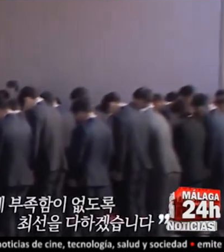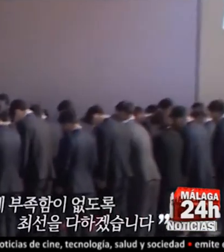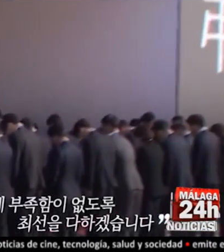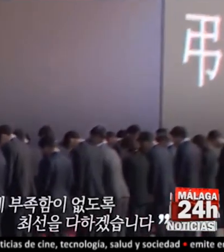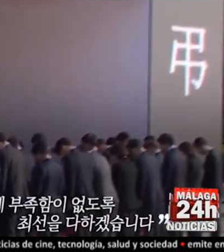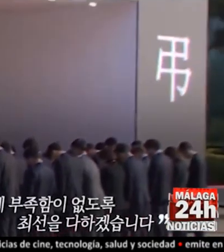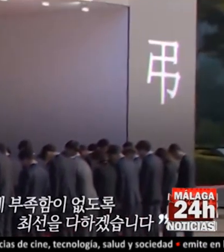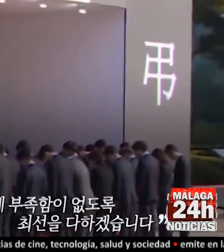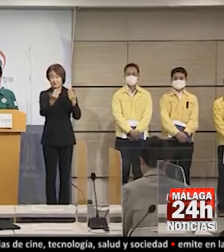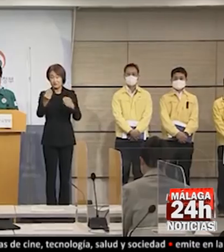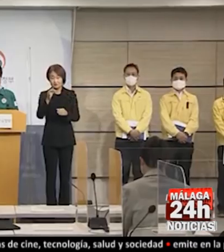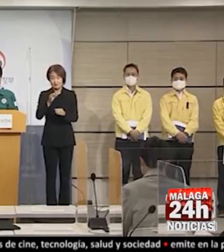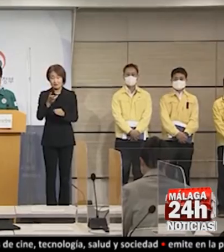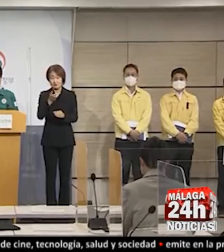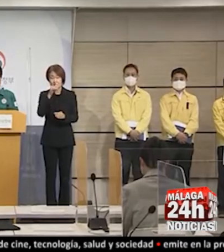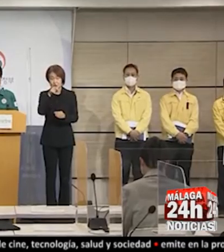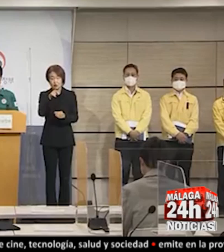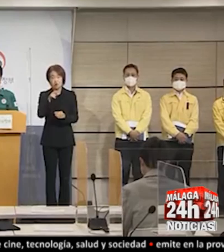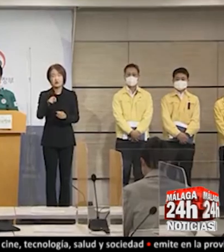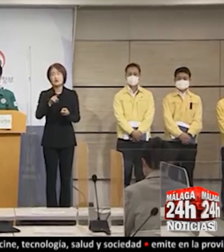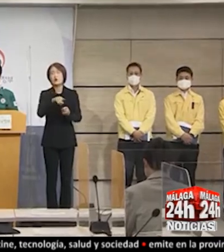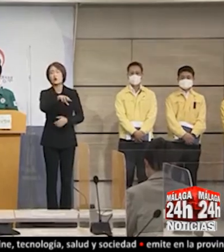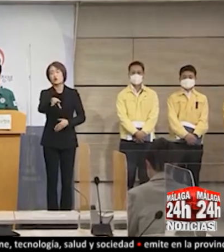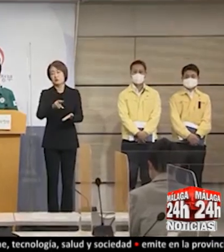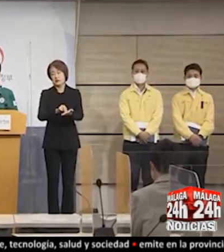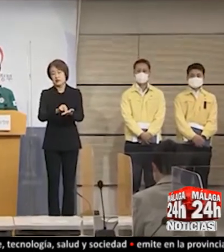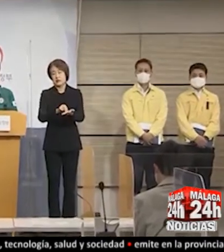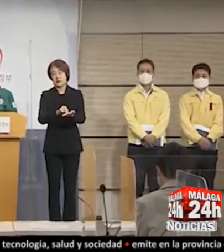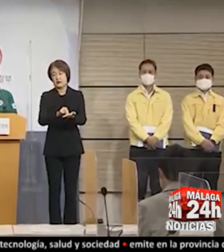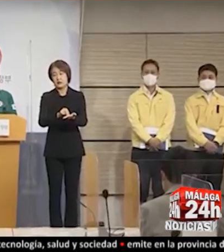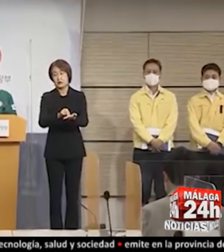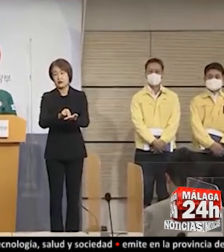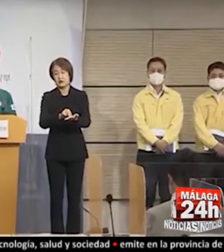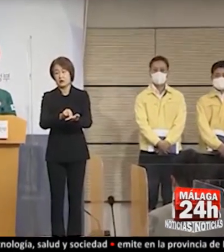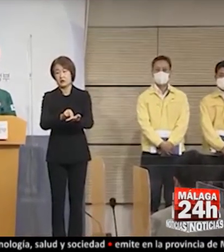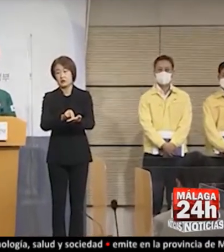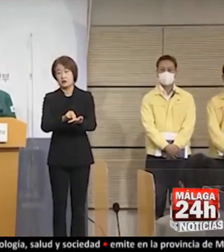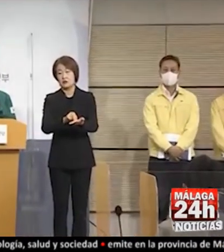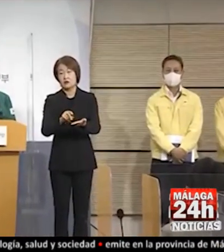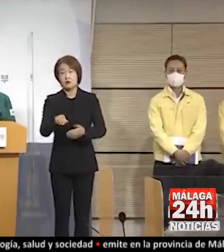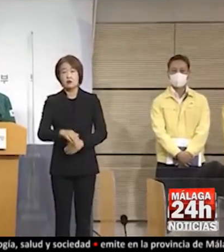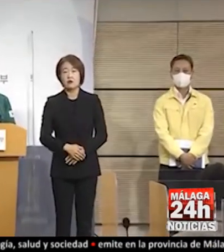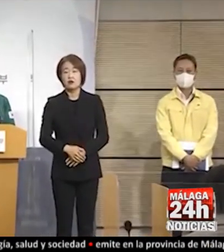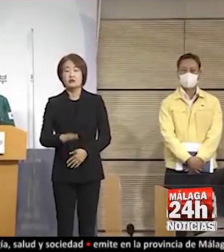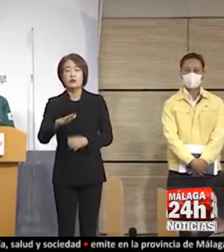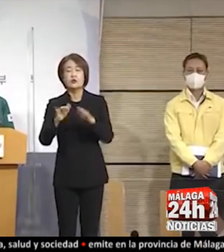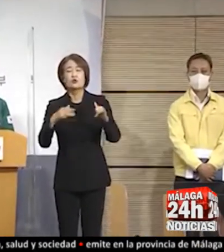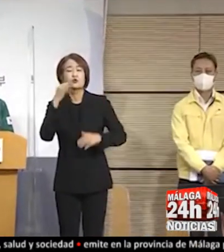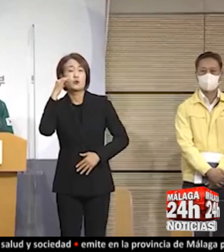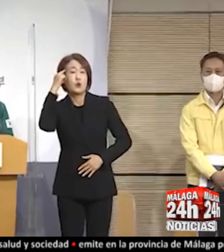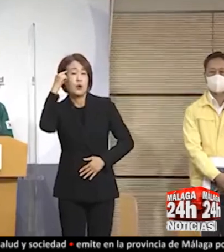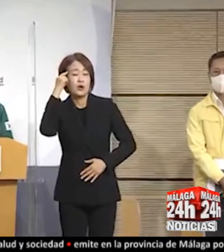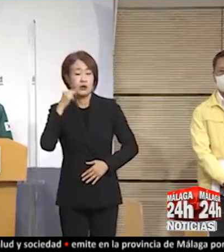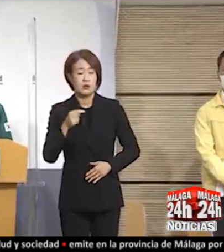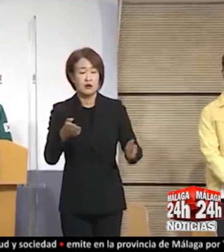de abandonar el lugar la sede central de contramedidas por desastres y de seguridad ha confirmado que la cifra de fallecidos